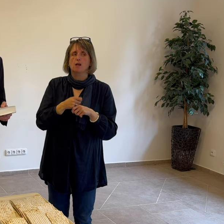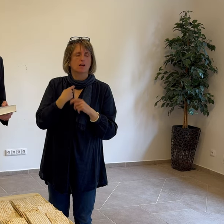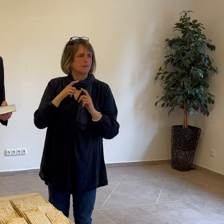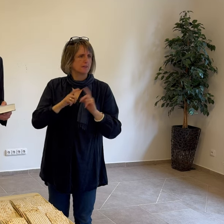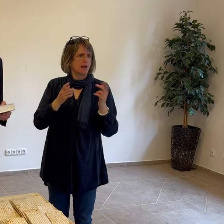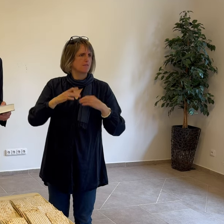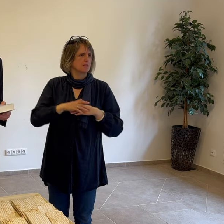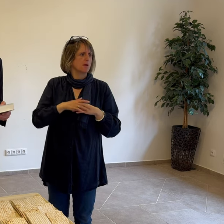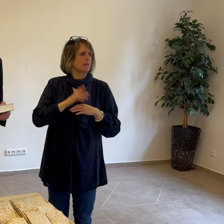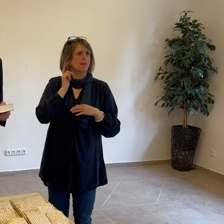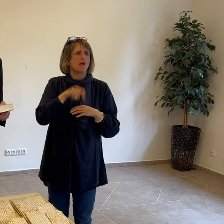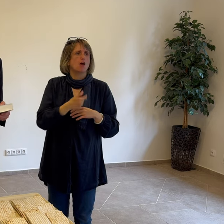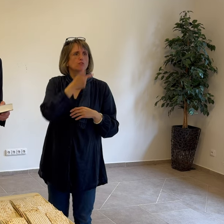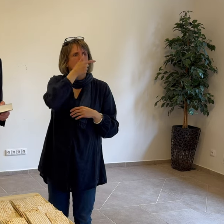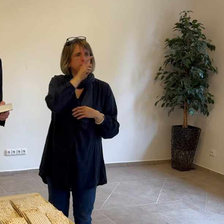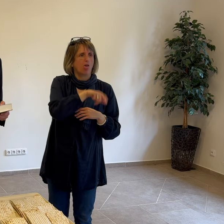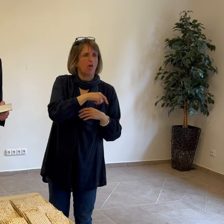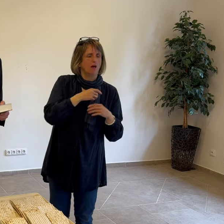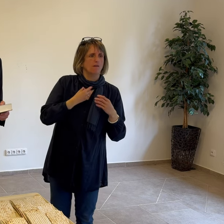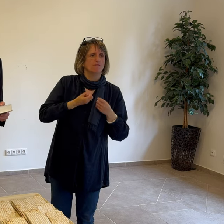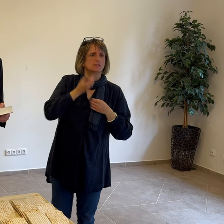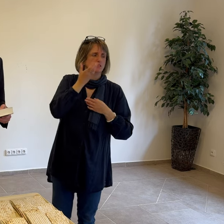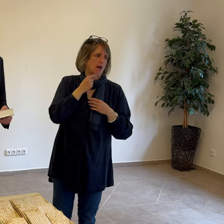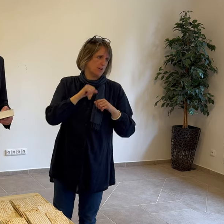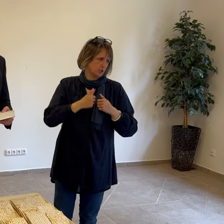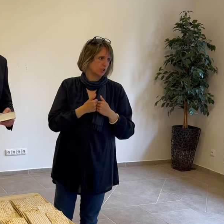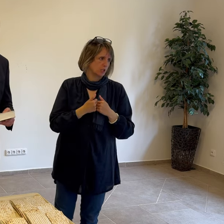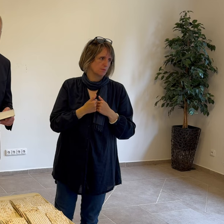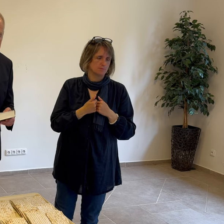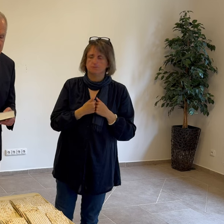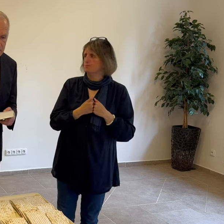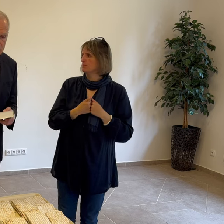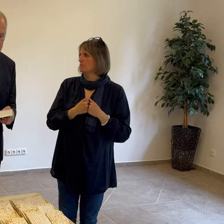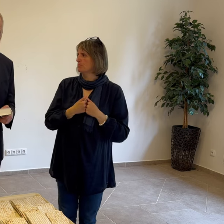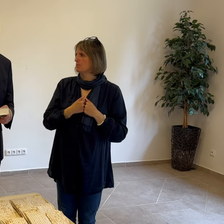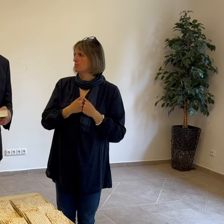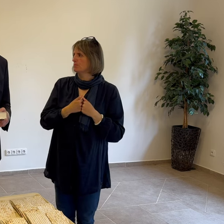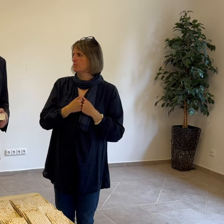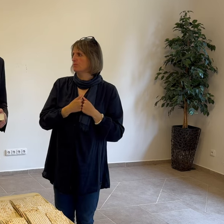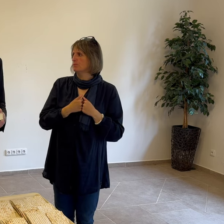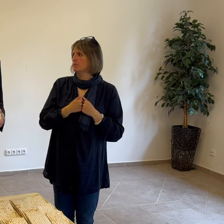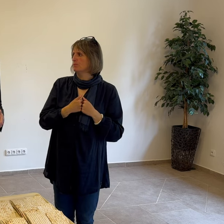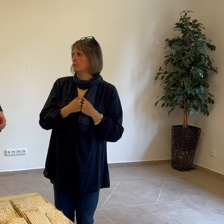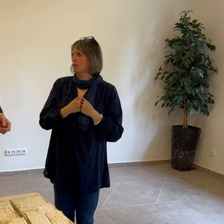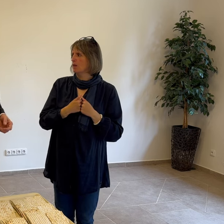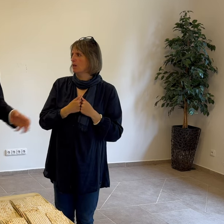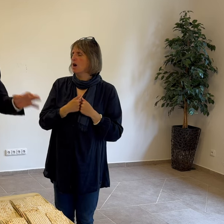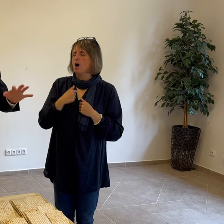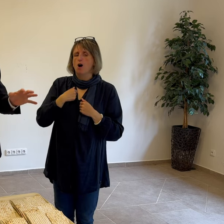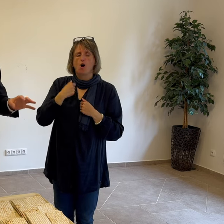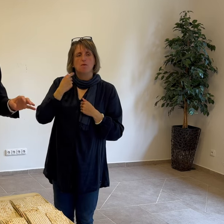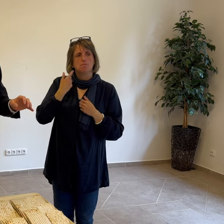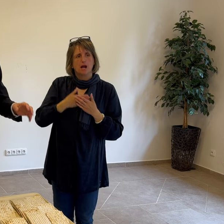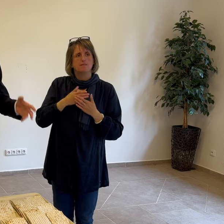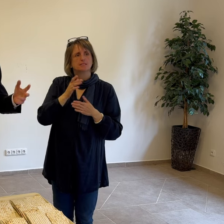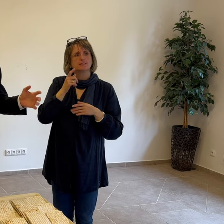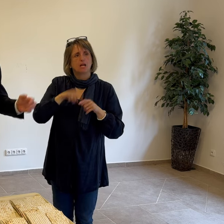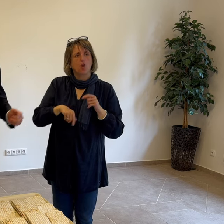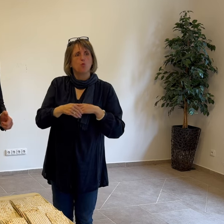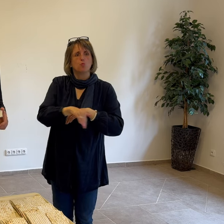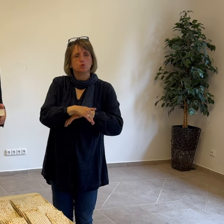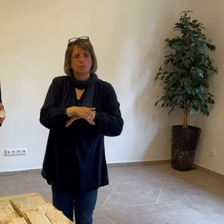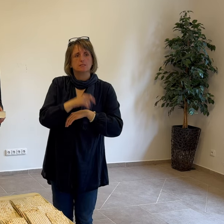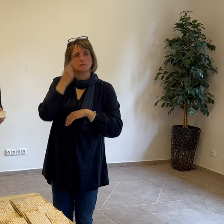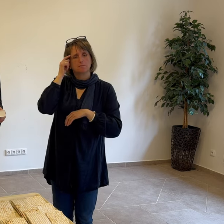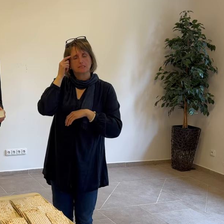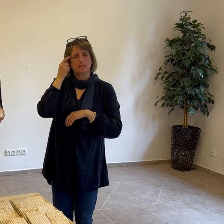přijde prostě jen za nějakým obřadem a tak jako tehdy učedníci mysleli na sebe kdo je vyšší a vlastně i